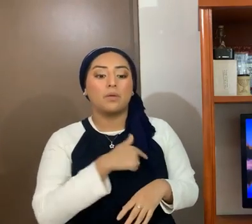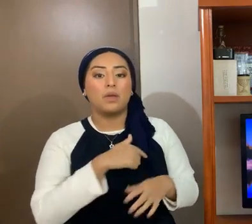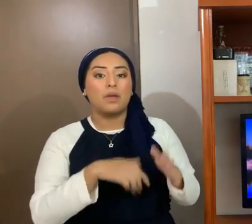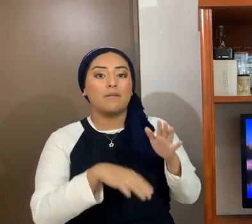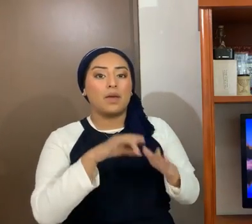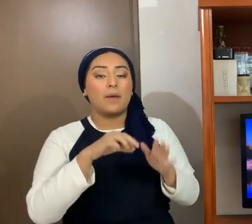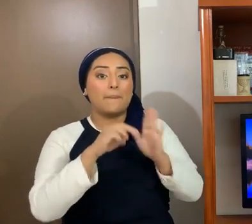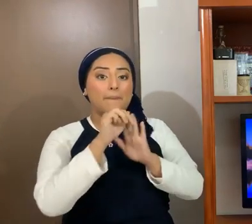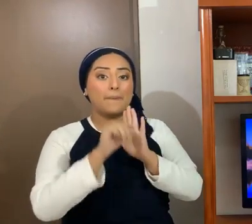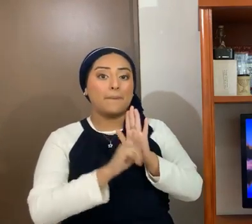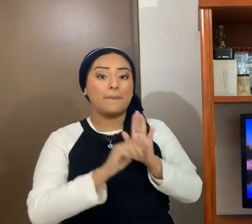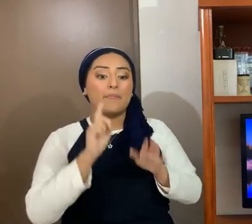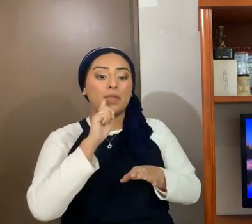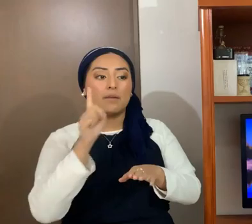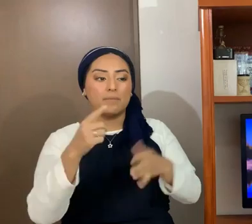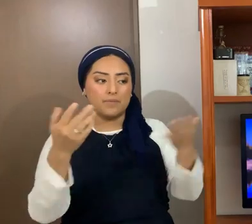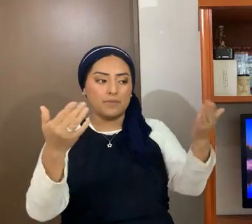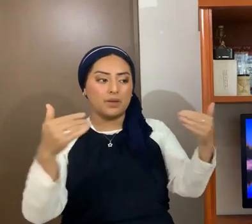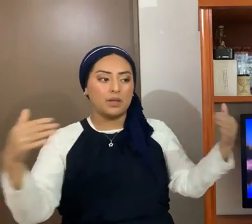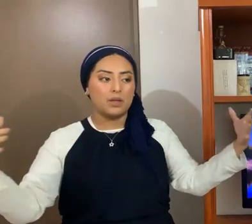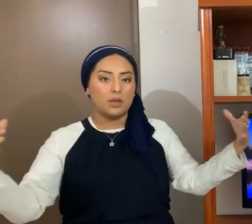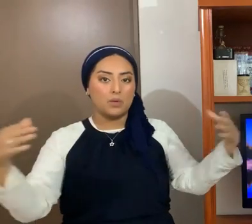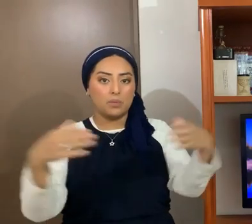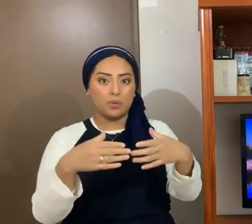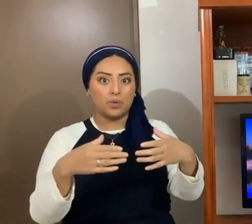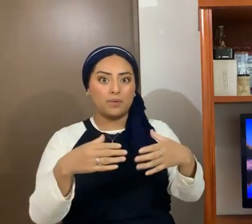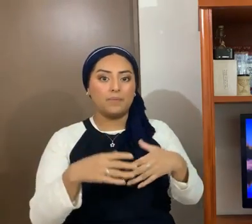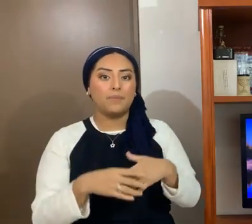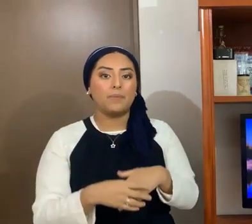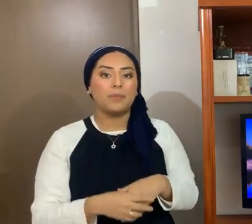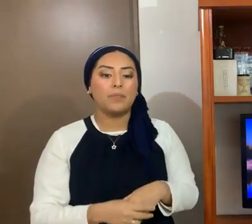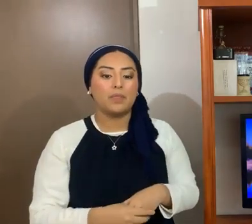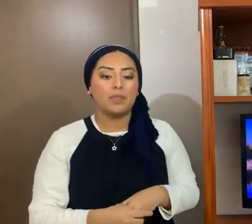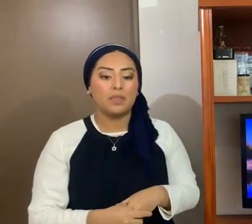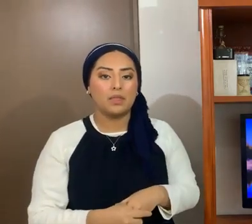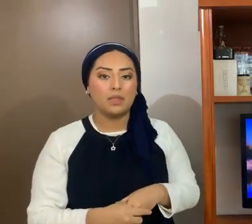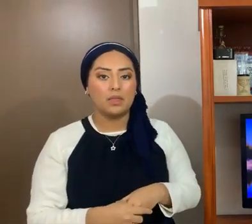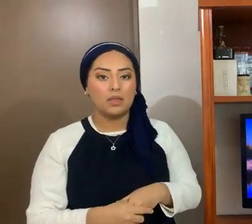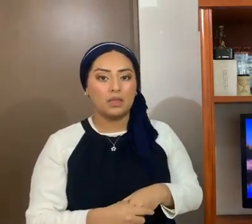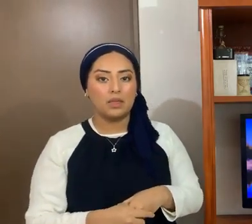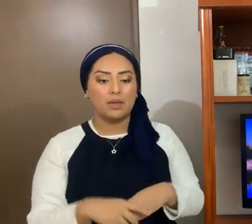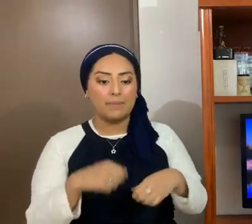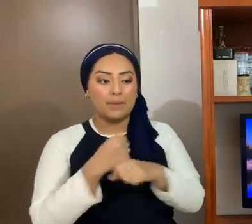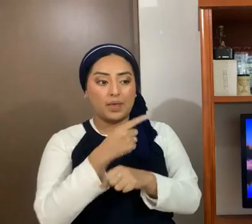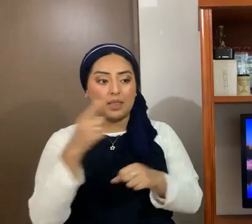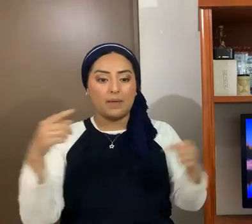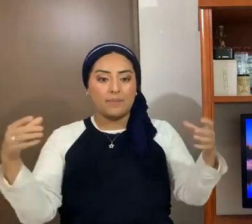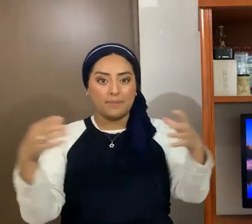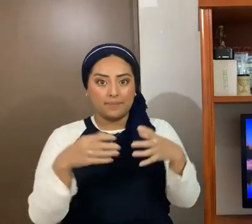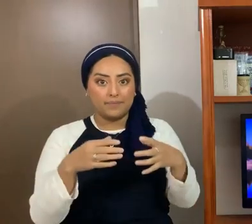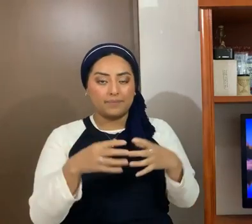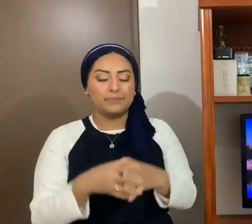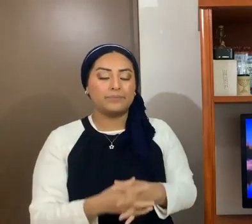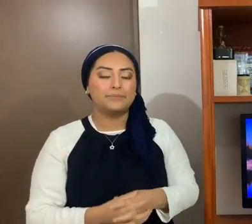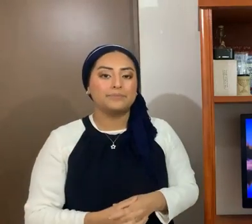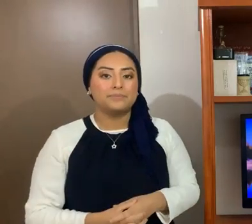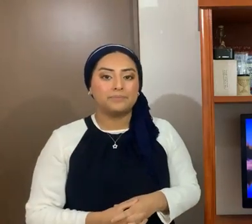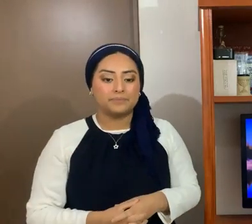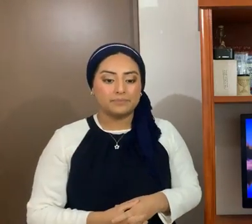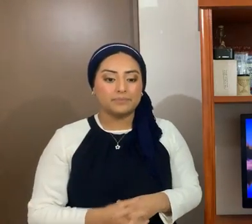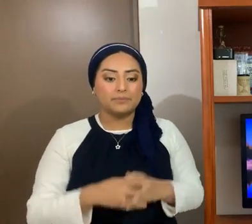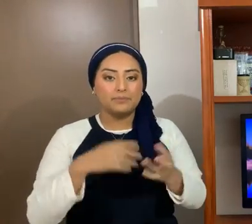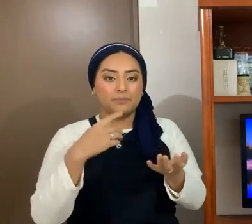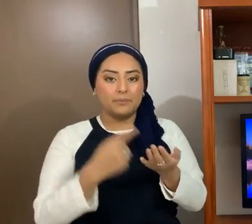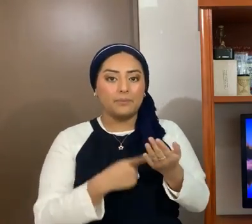encontramos, Moisés convocó a toda la congregación, que podría traducirse como, hizo que se reunieran. Por eso les reitero,